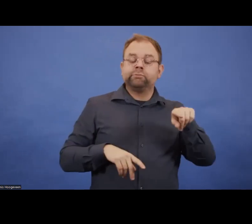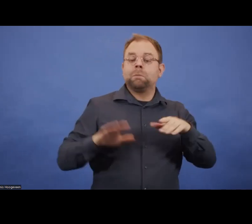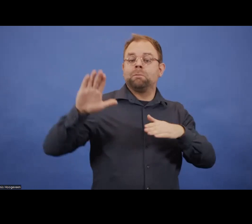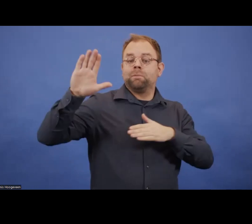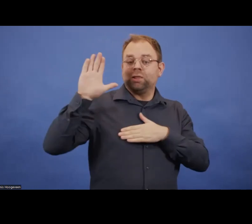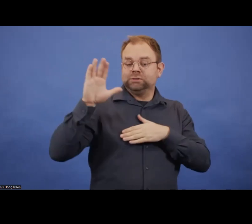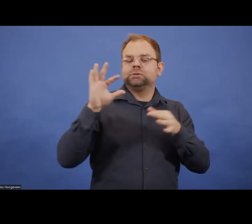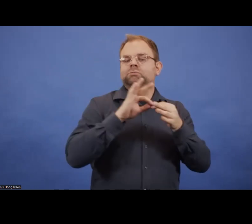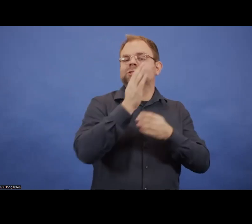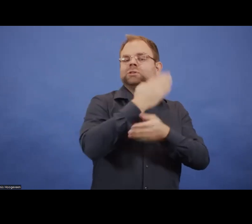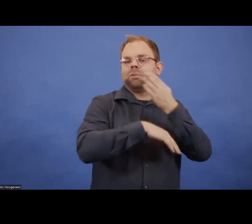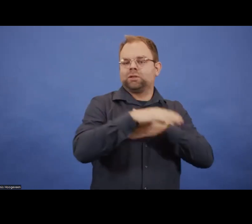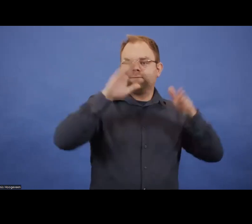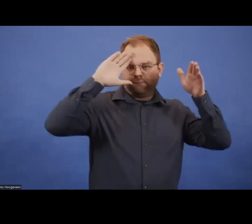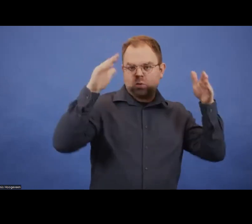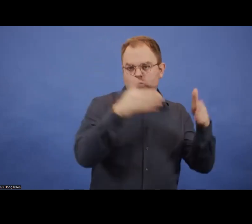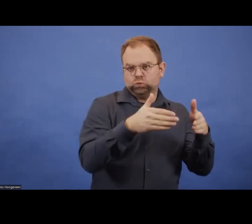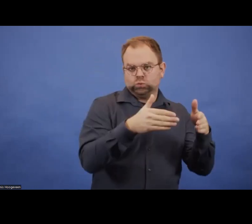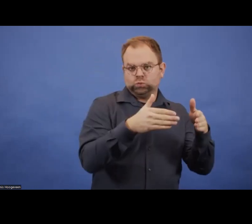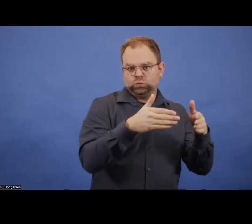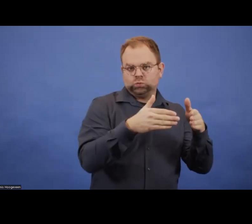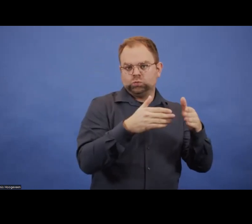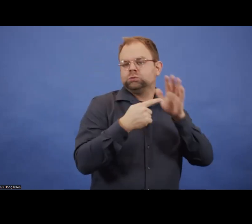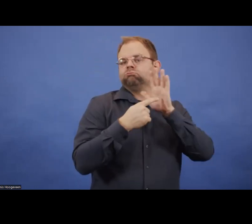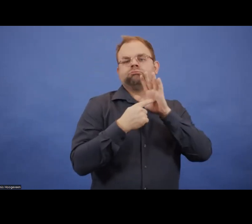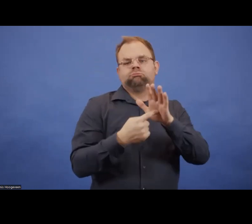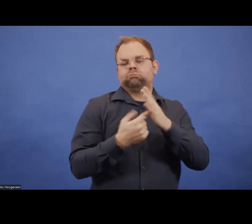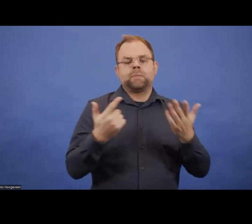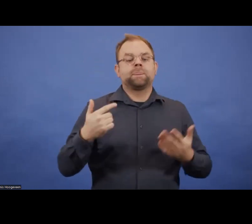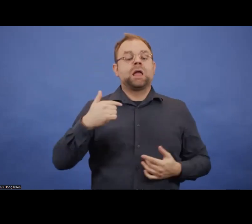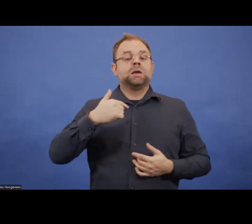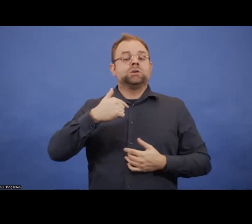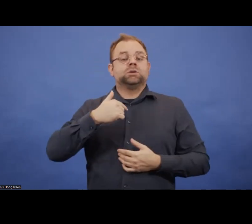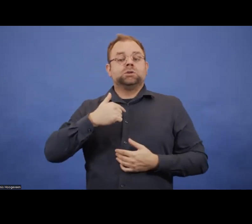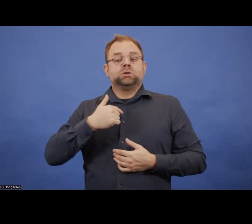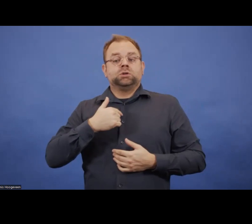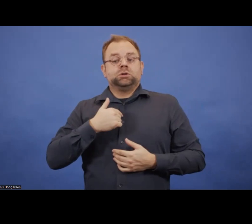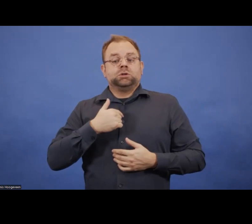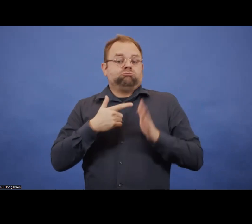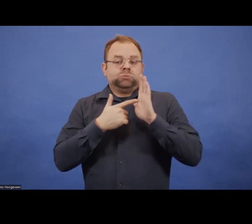tecnología asistiva. Esto es un plegado orientado hacia